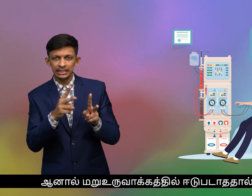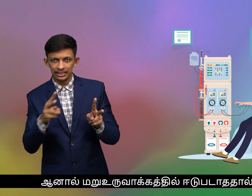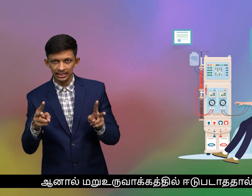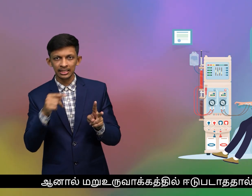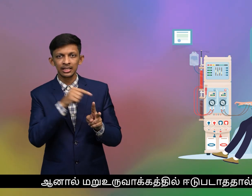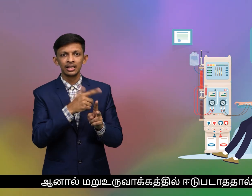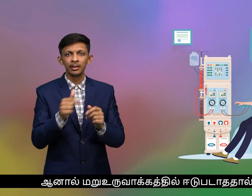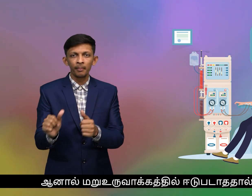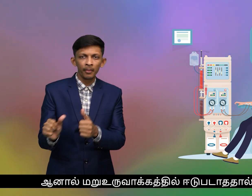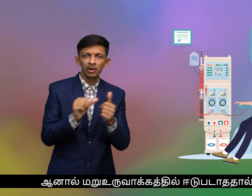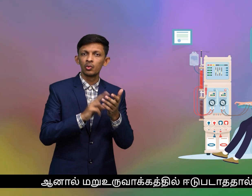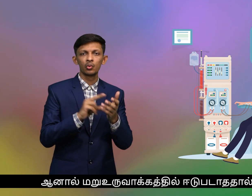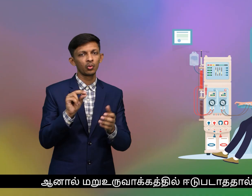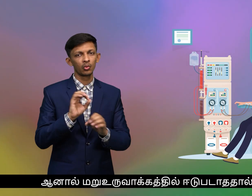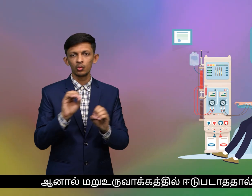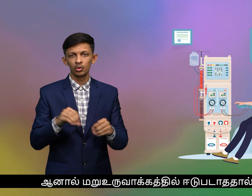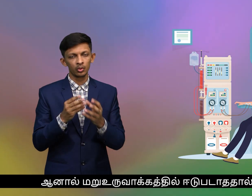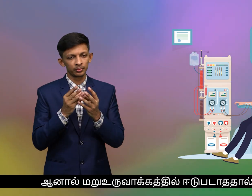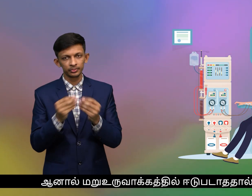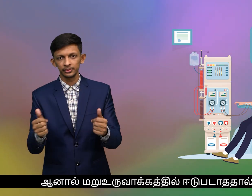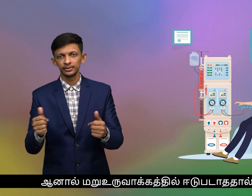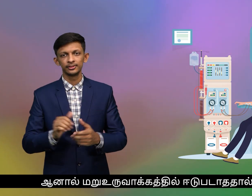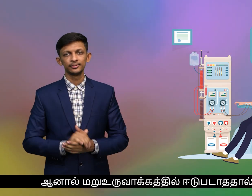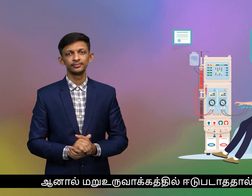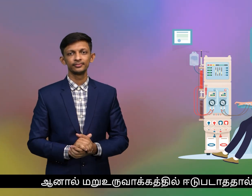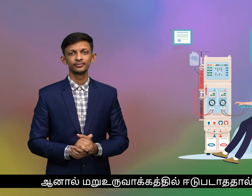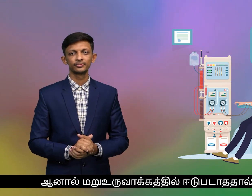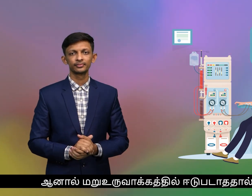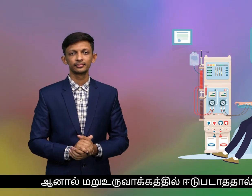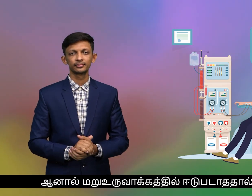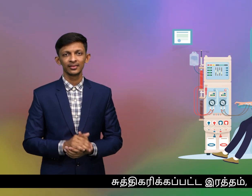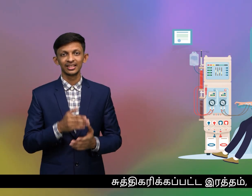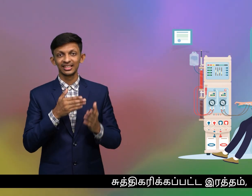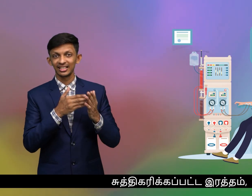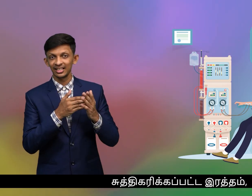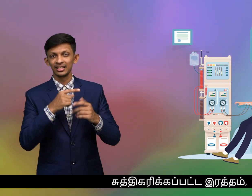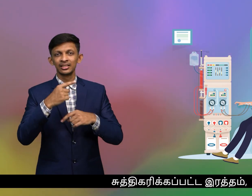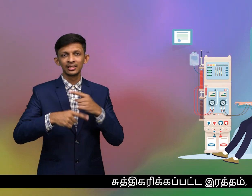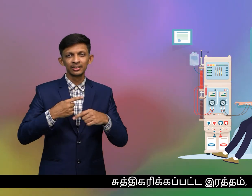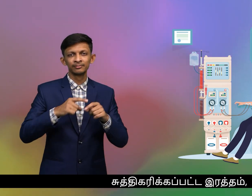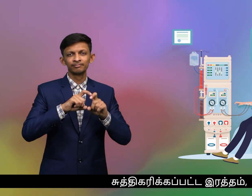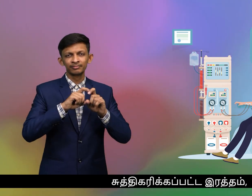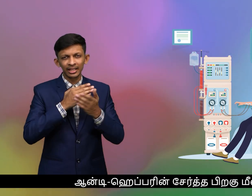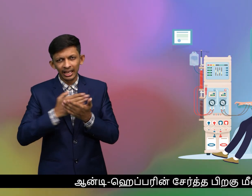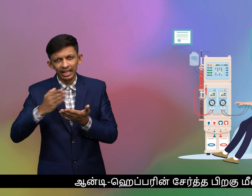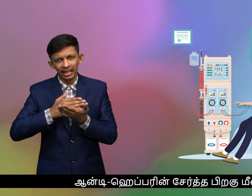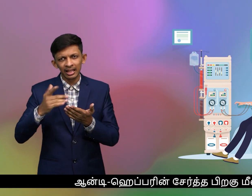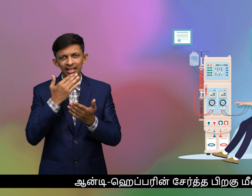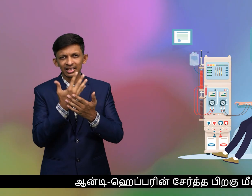உருவாக்கத்தில் ஈடுபடாததால் வேறுபட்டது. சுத்திகரிக்கப்பட்ட இரத்தம் ஆன்டிஹெப்ரின்